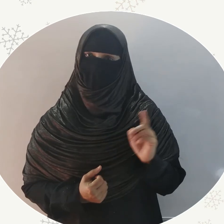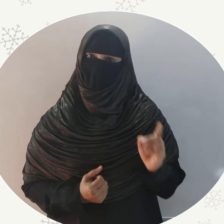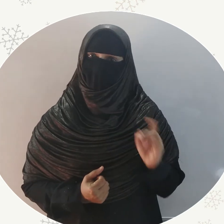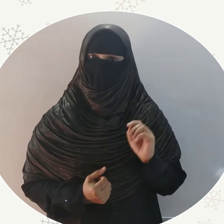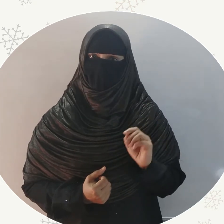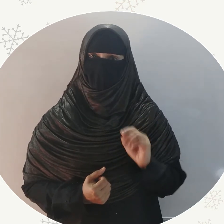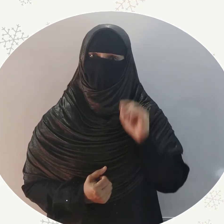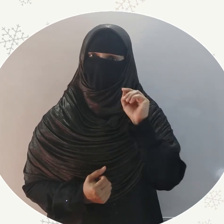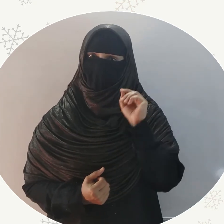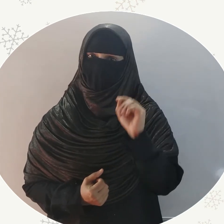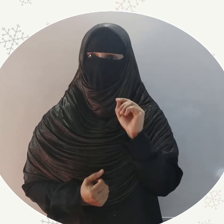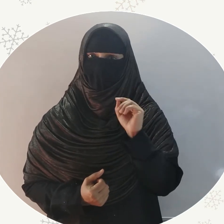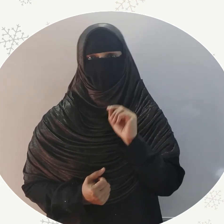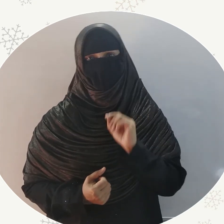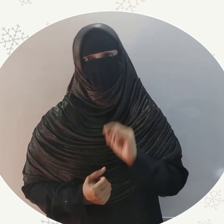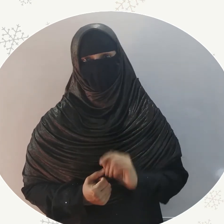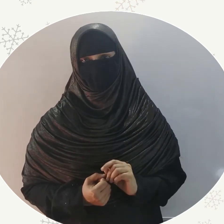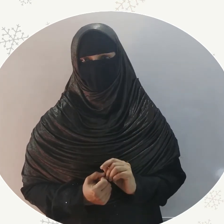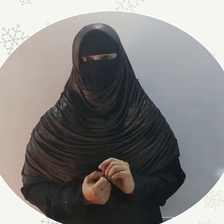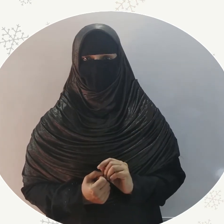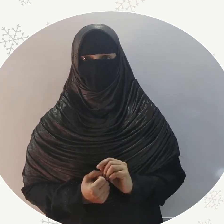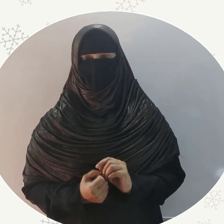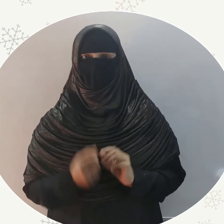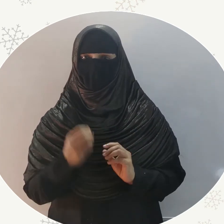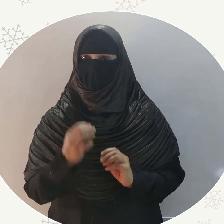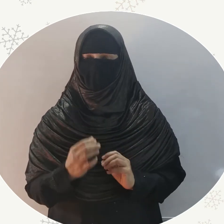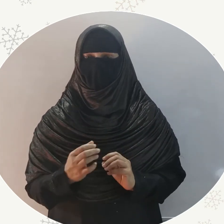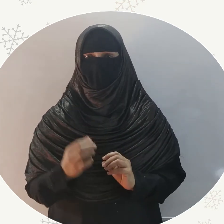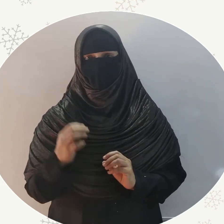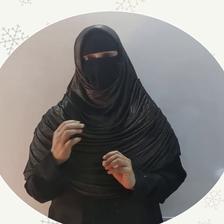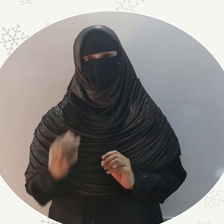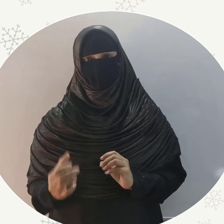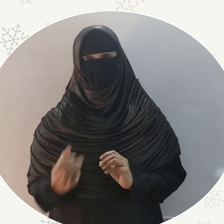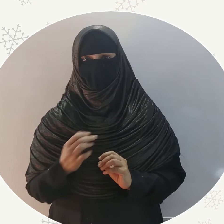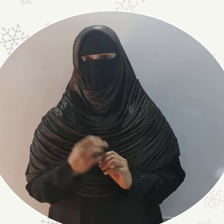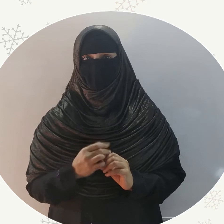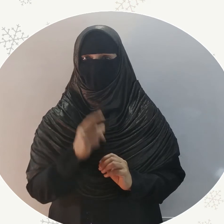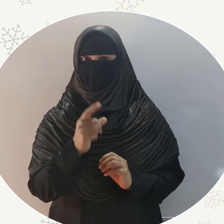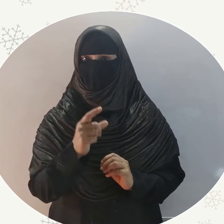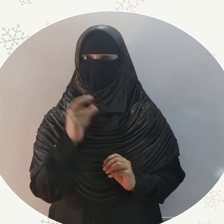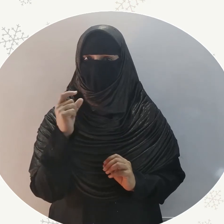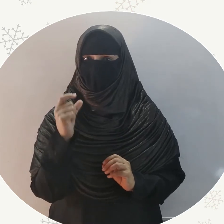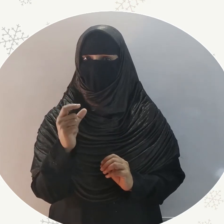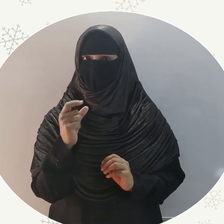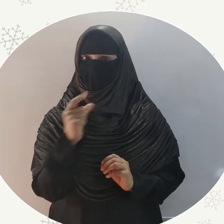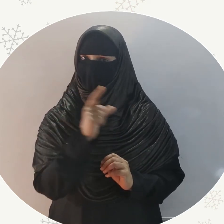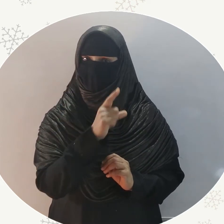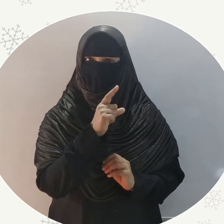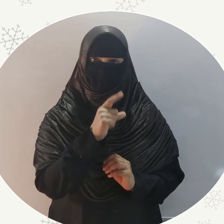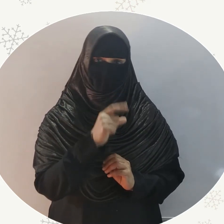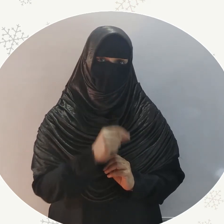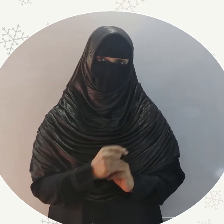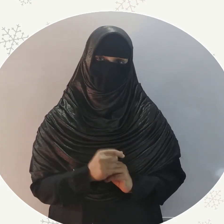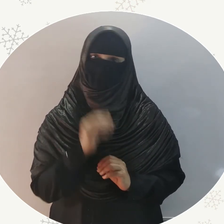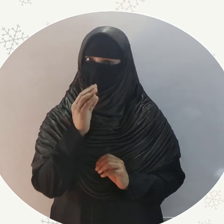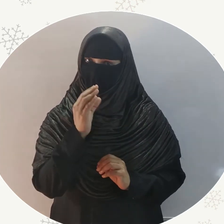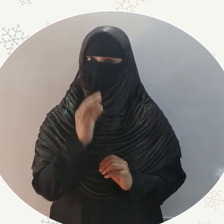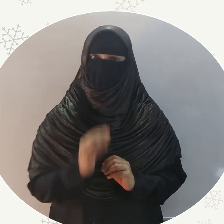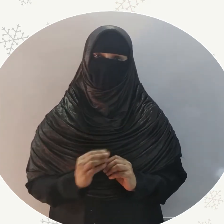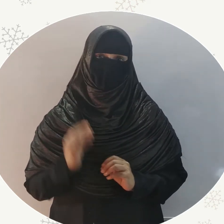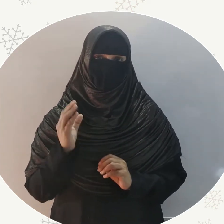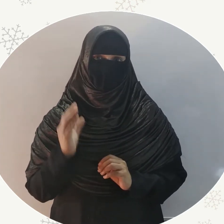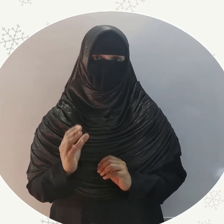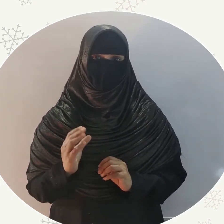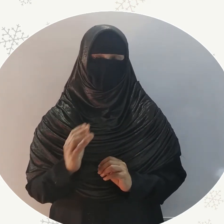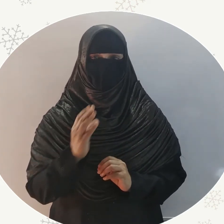മോജിറ്റോ എന്നാണ് പറയേണ്ടത്. പക്ഷേ ഇത് ഇംഗ്ലീഷ് ആണ്, ഇവിടെ മോഹിറ്റോ എന്നാണ് നമ്മൾ പ്രൊണൗൺസ് ചെയ്യുന്നത്. എഴുതുന്ന പോലെയല്ല നമ്മൾ പ്രൊണൗൺസ് ചെയ്യുന്നത്.